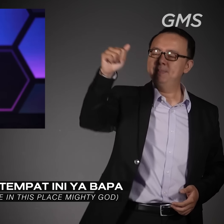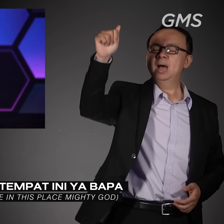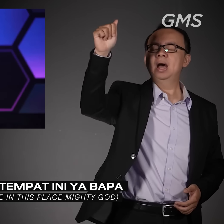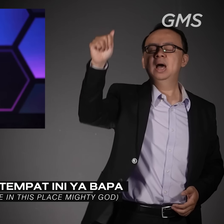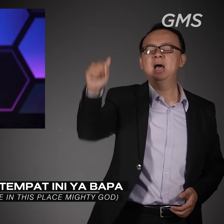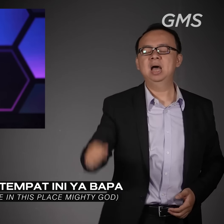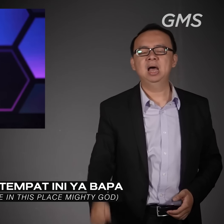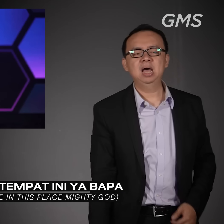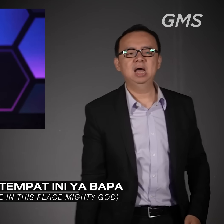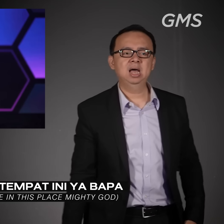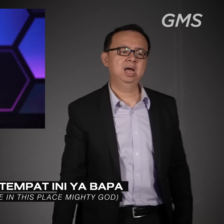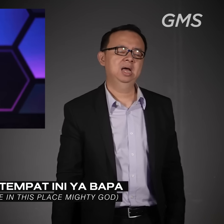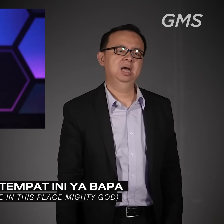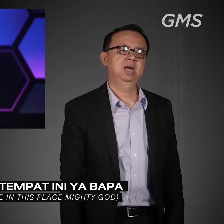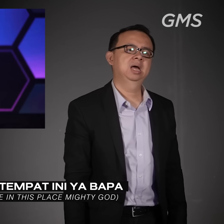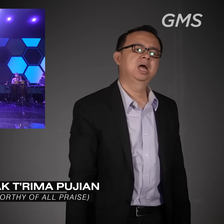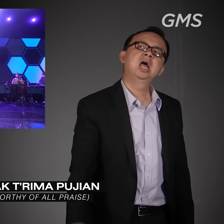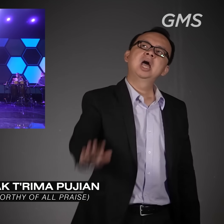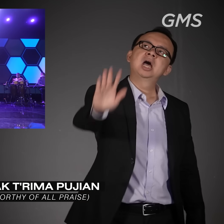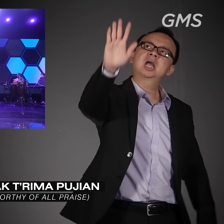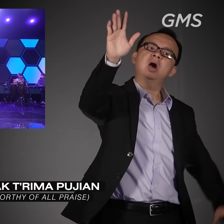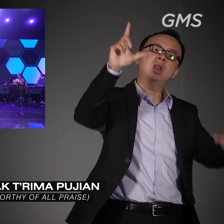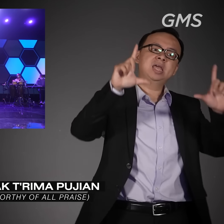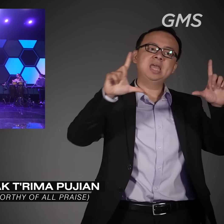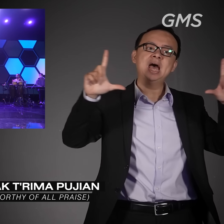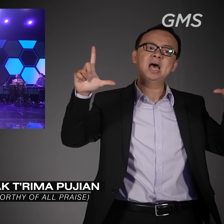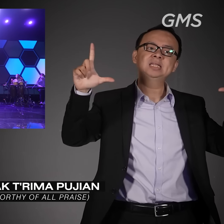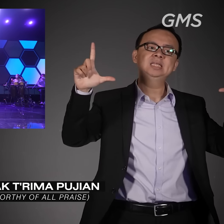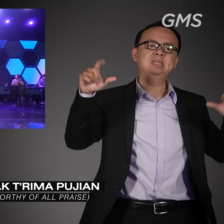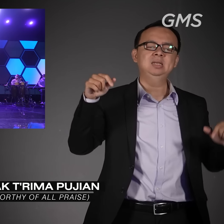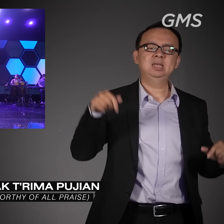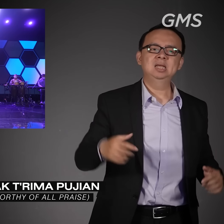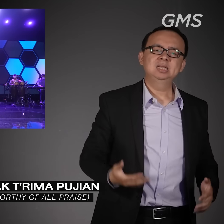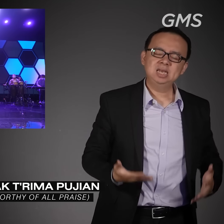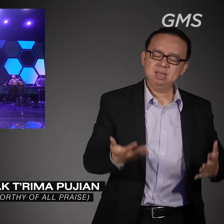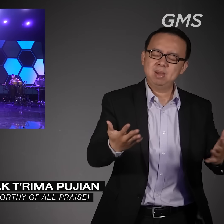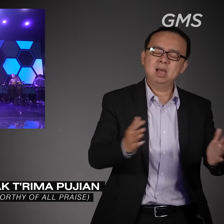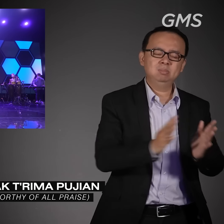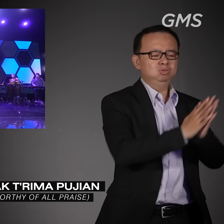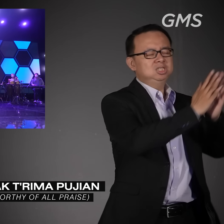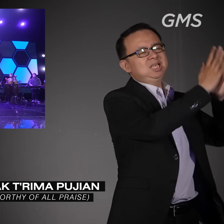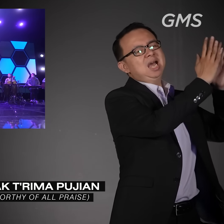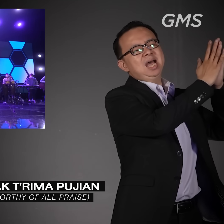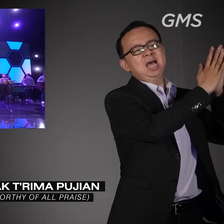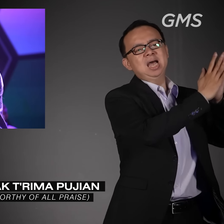terima pujian, kau layak terima pujian,